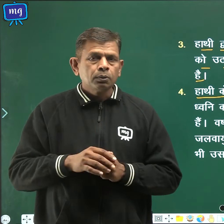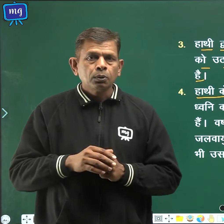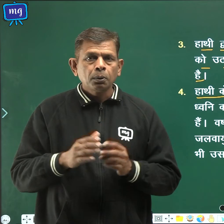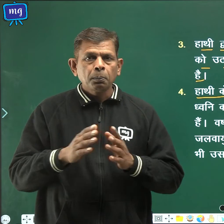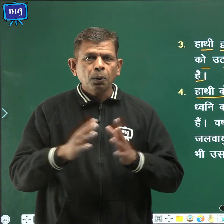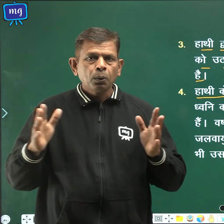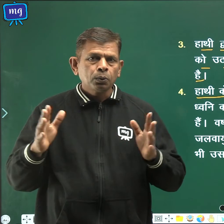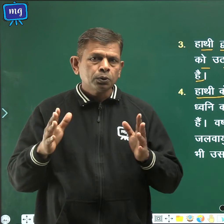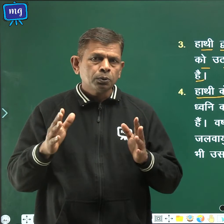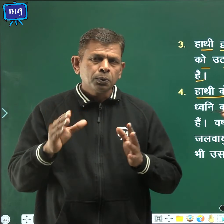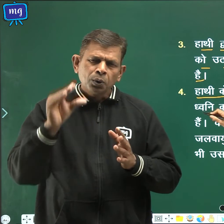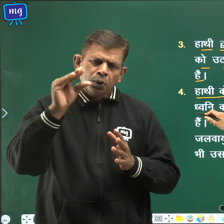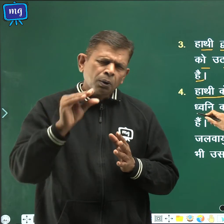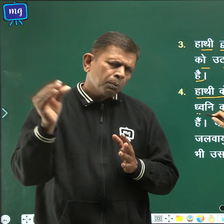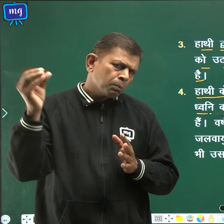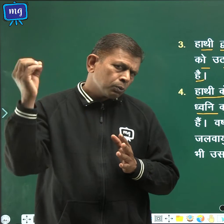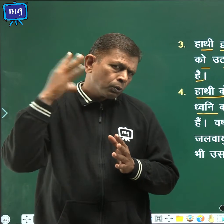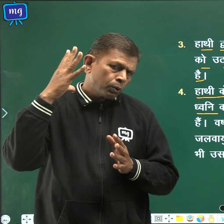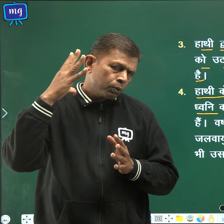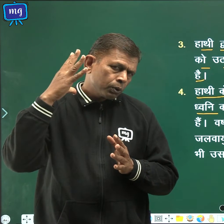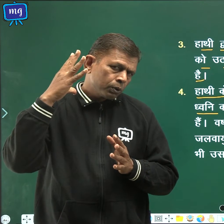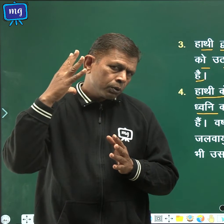बहुत हल्की ध्वनि को भी